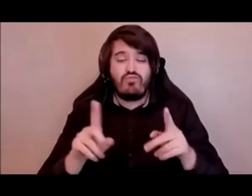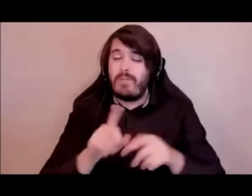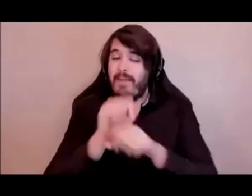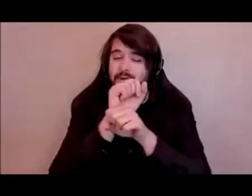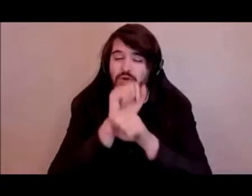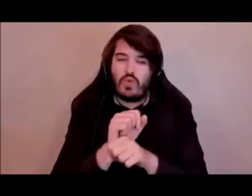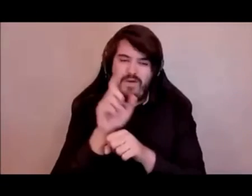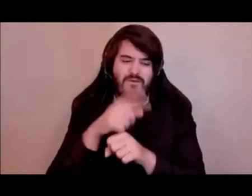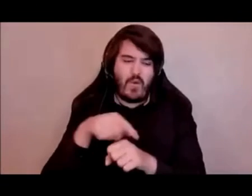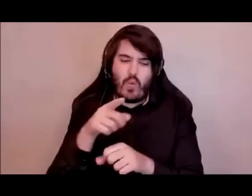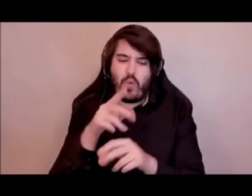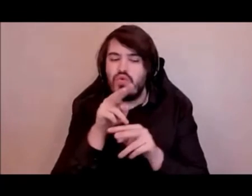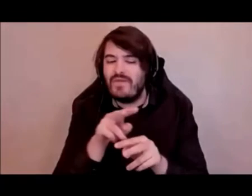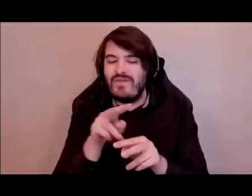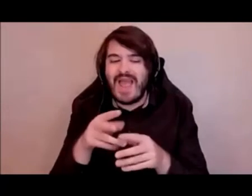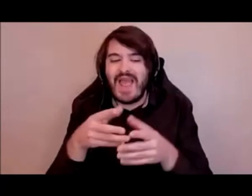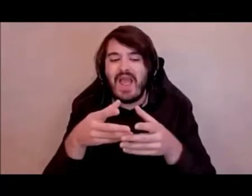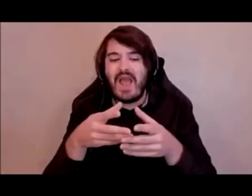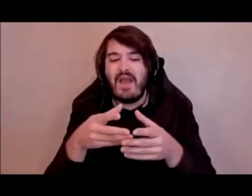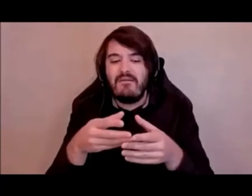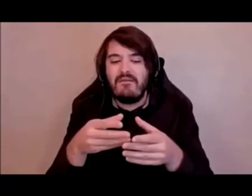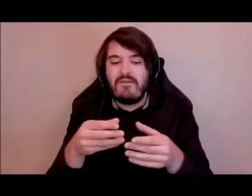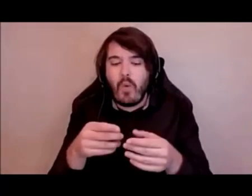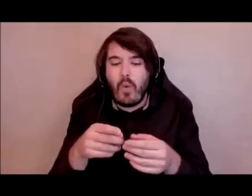on va surveiller la fonte des semis